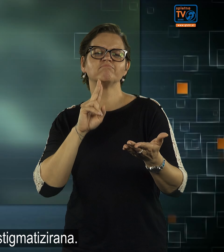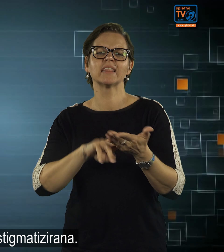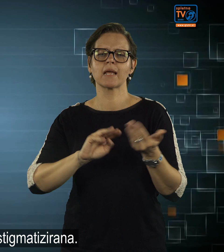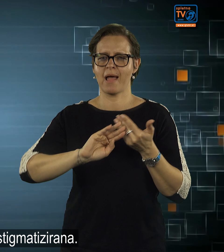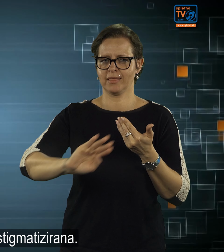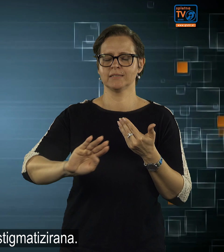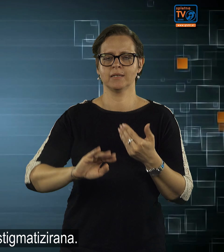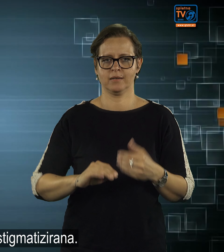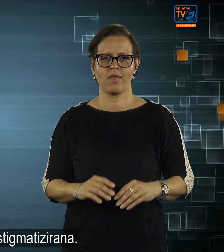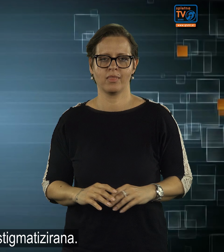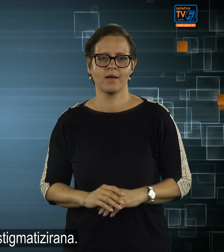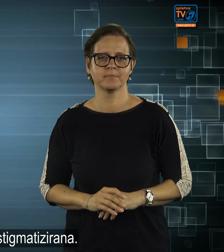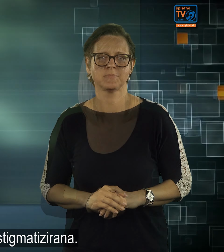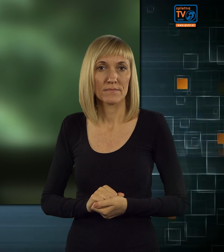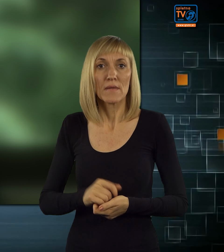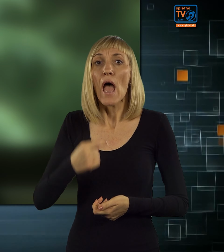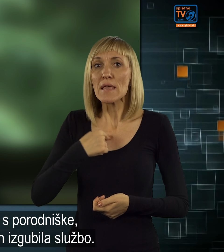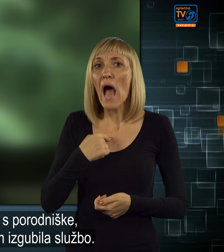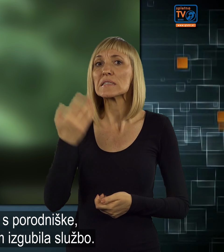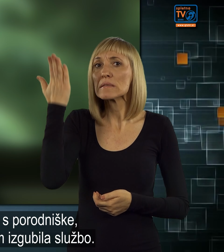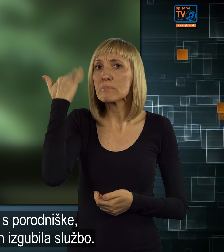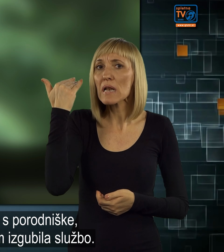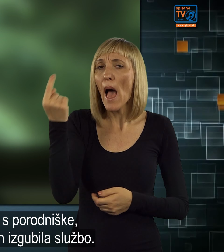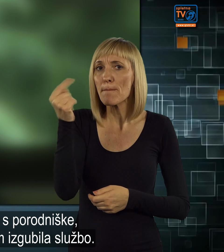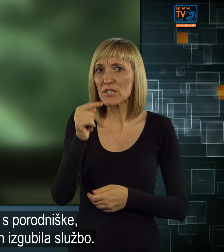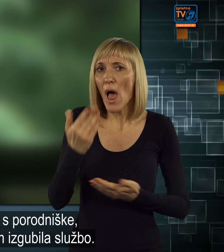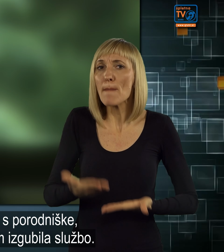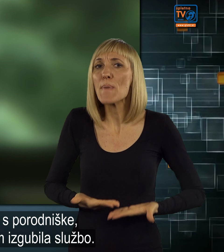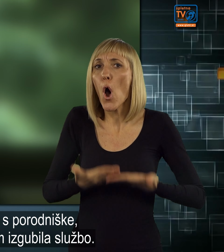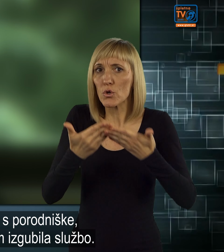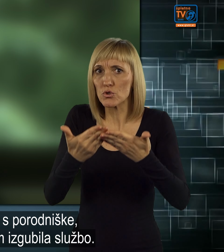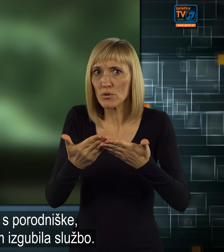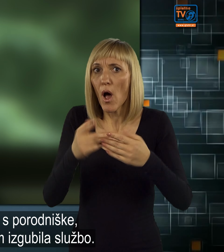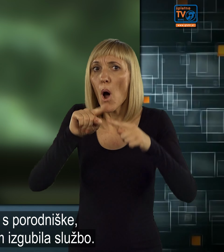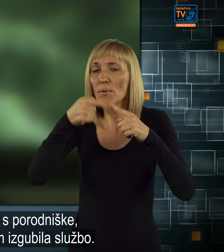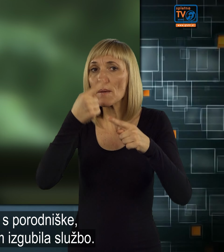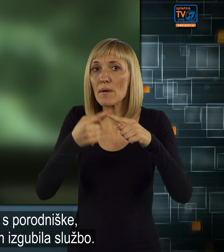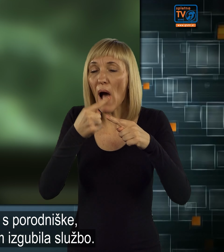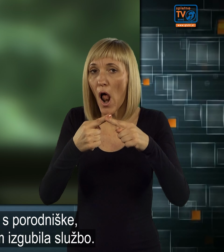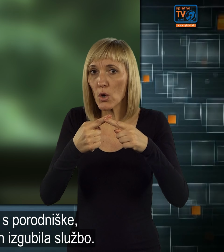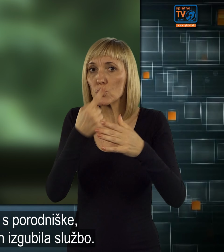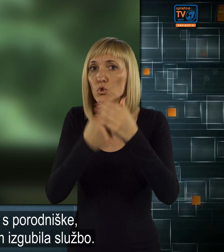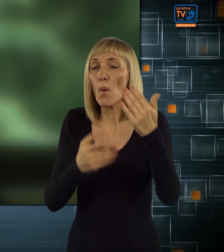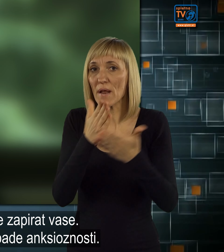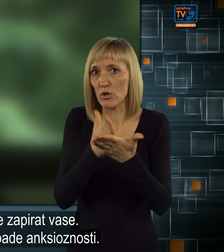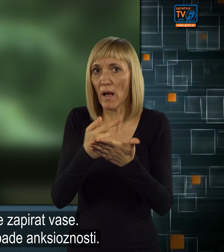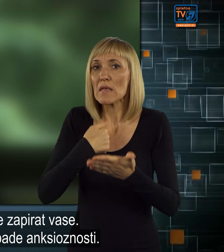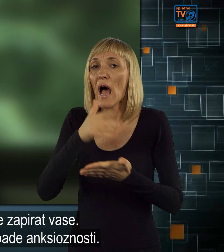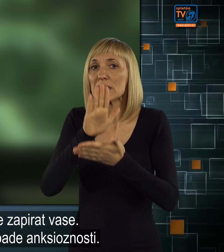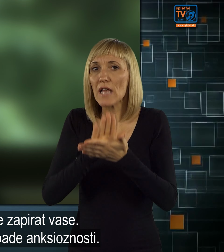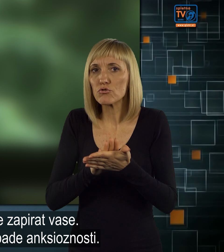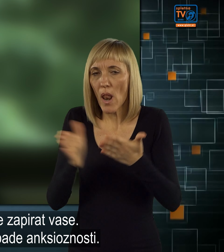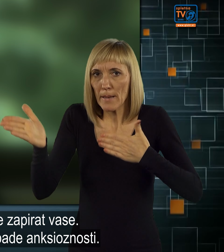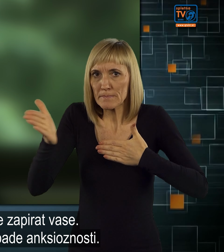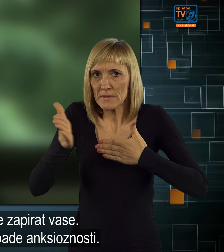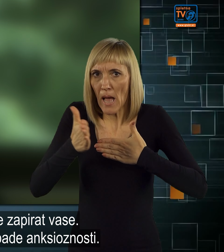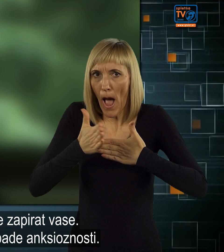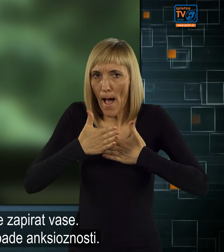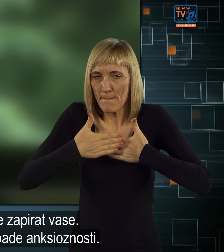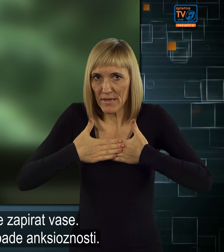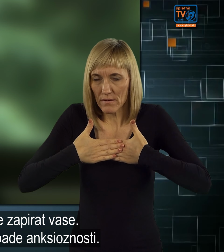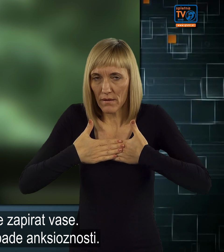stigmatizirana. Ko sem prišla z polodniške, sem malo zatem zgubila službo in sem se začela